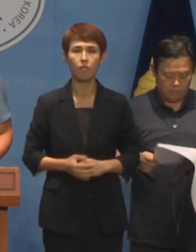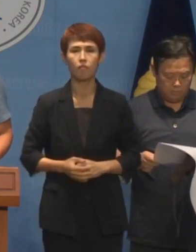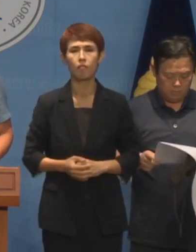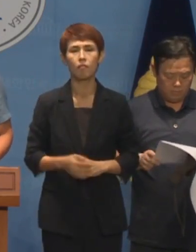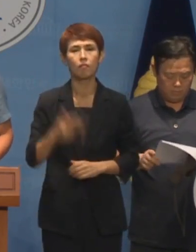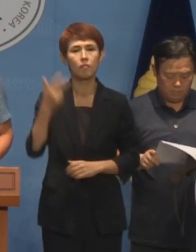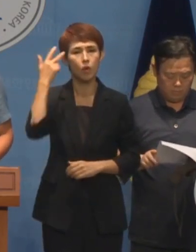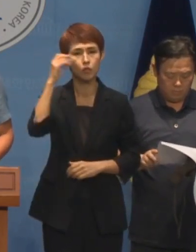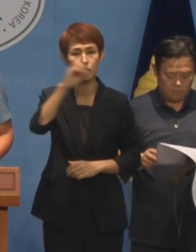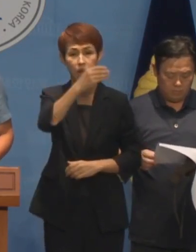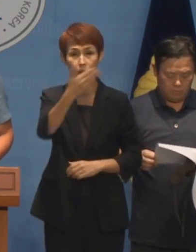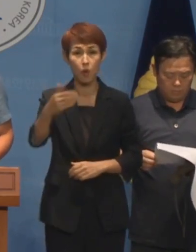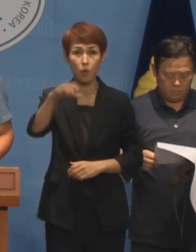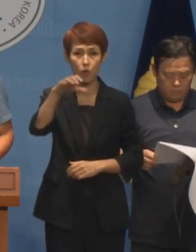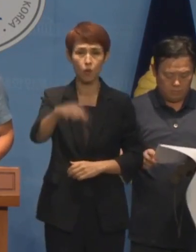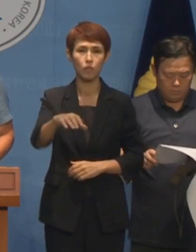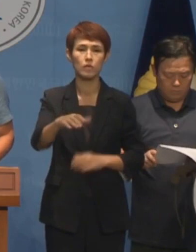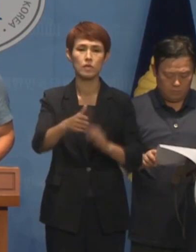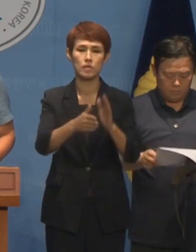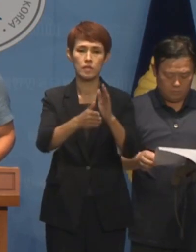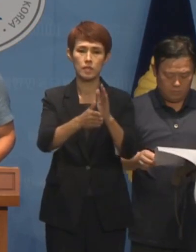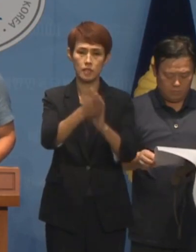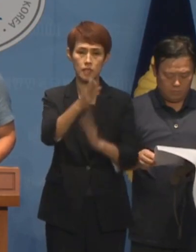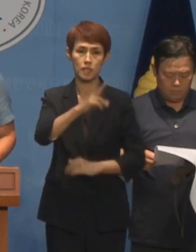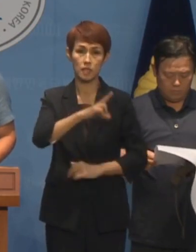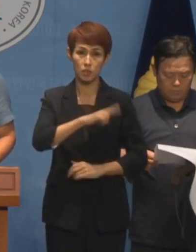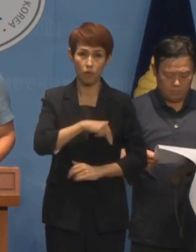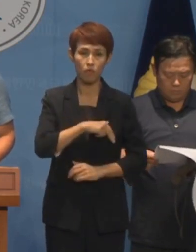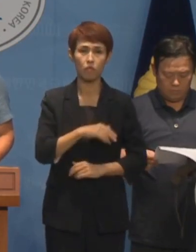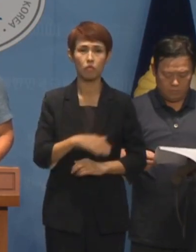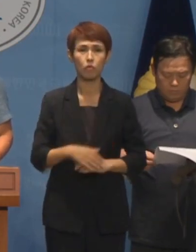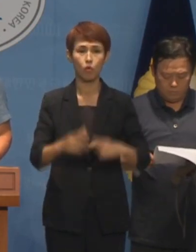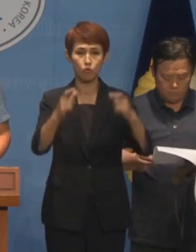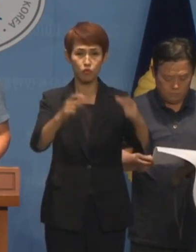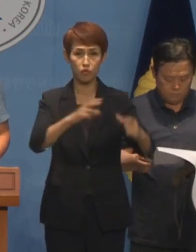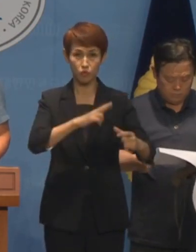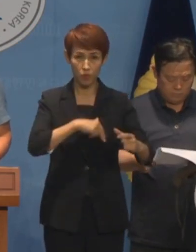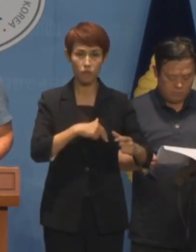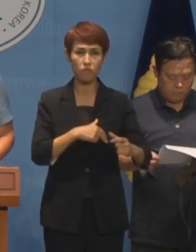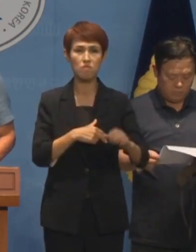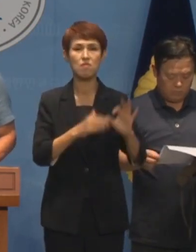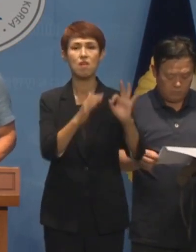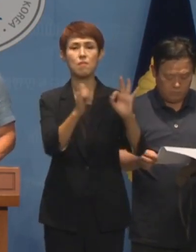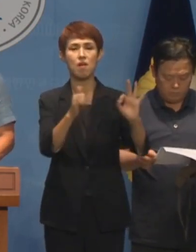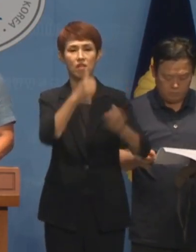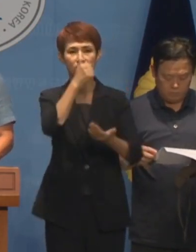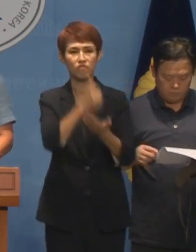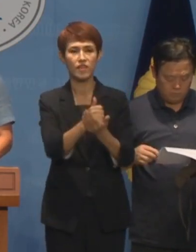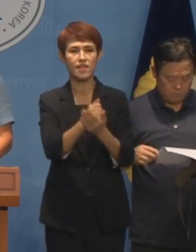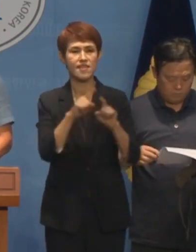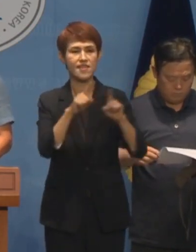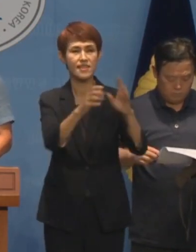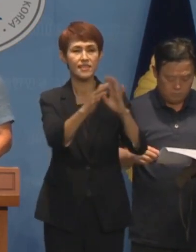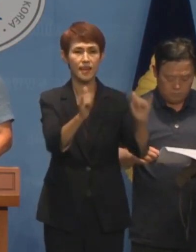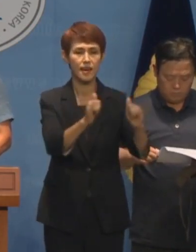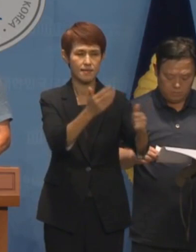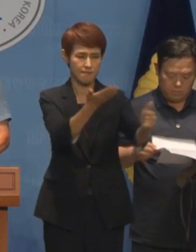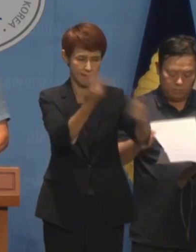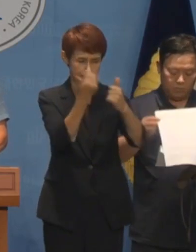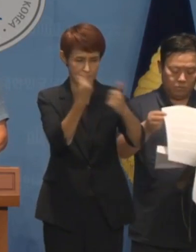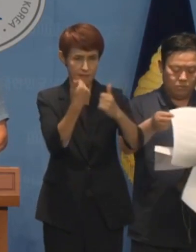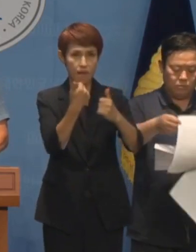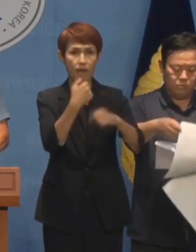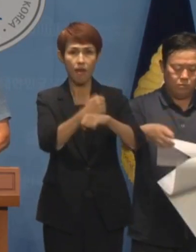우리 시의원, 군의원들을 포함해서 10명을 피의자로 만들고 경찰이 지금 밤늦게까지 불러서 조사를 하는 것은 저는